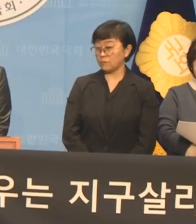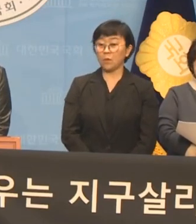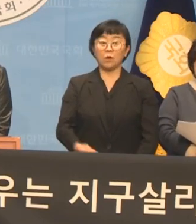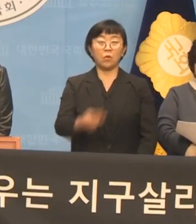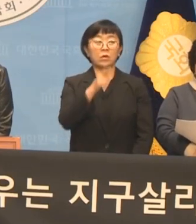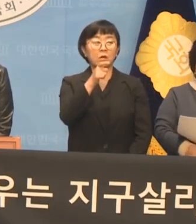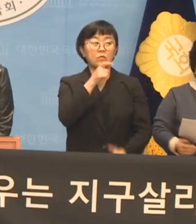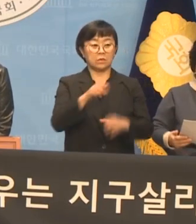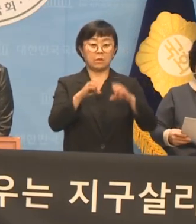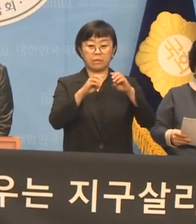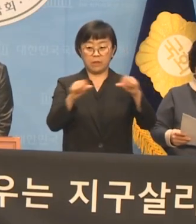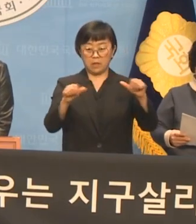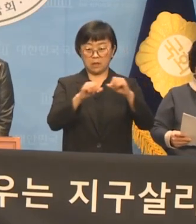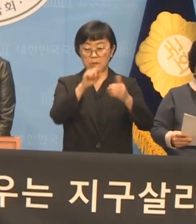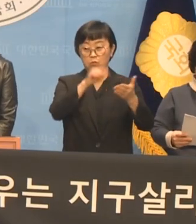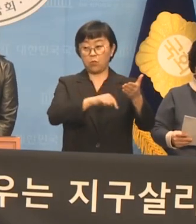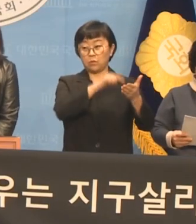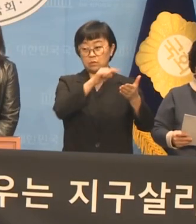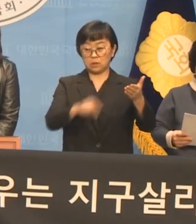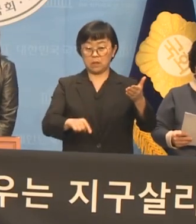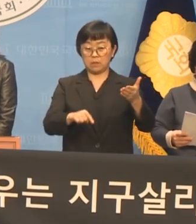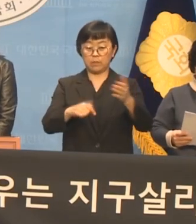공기와 물과 땅에 보상하는